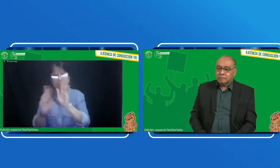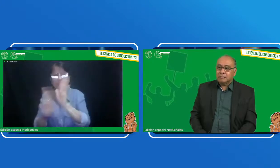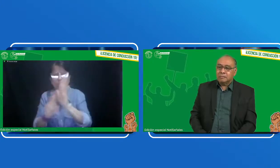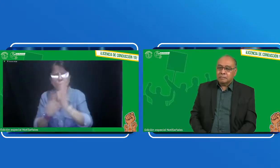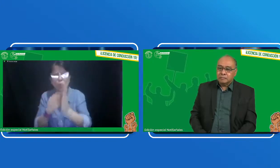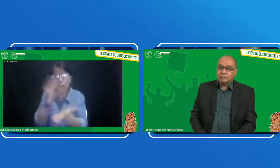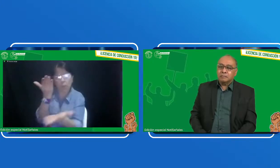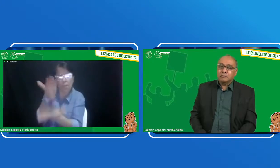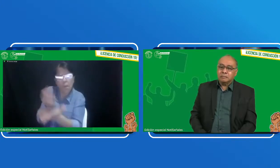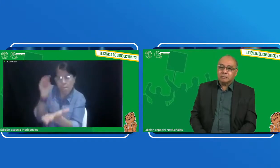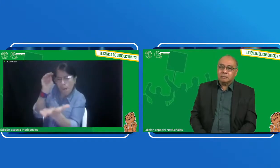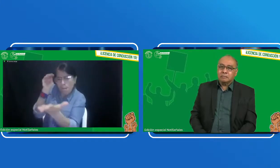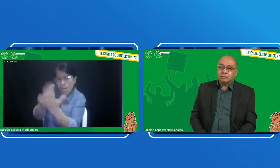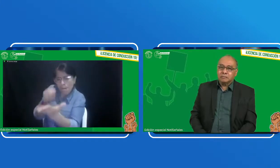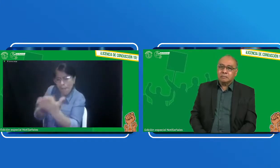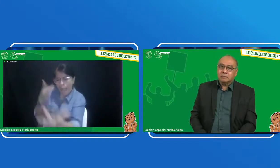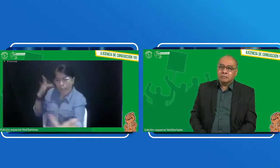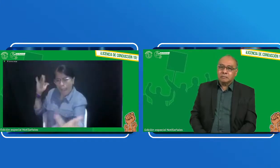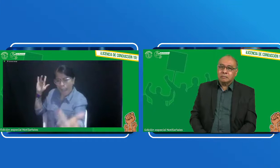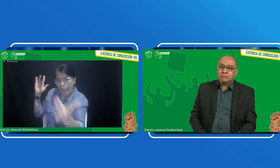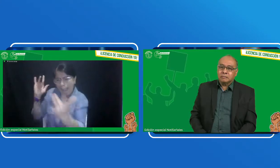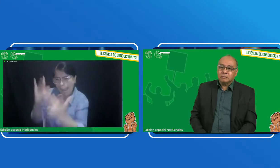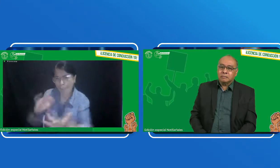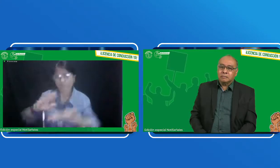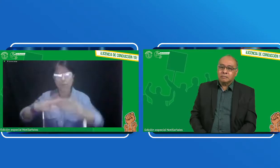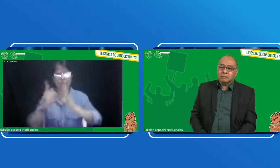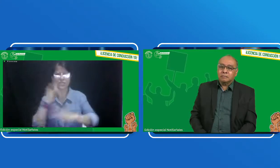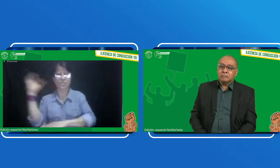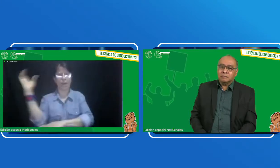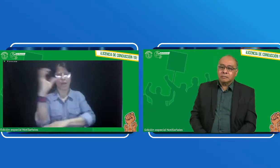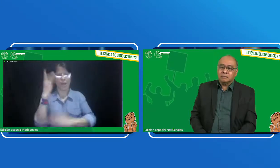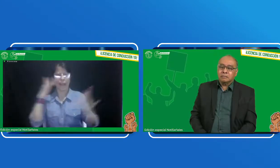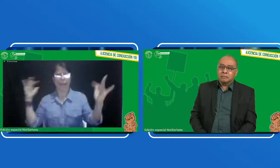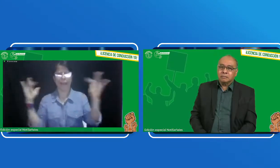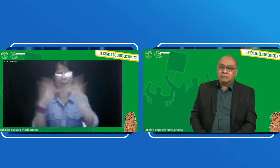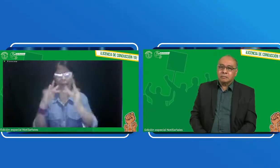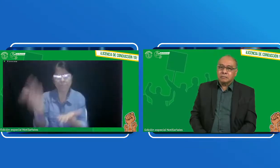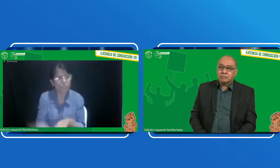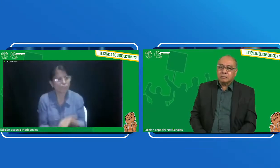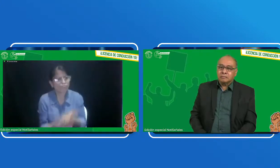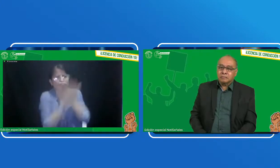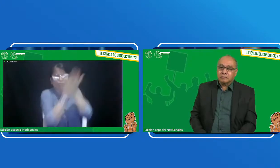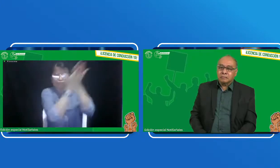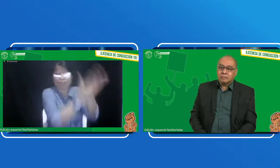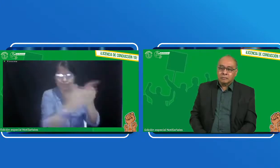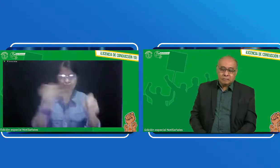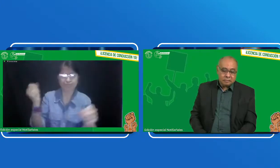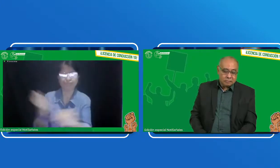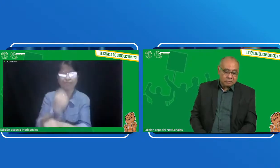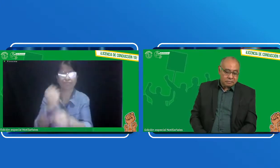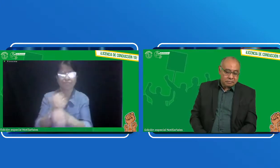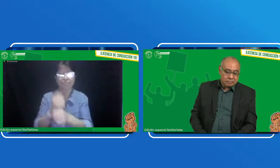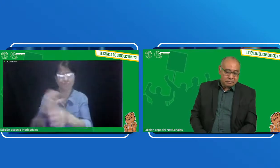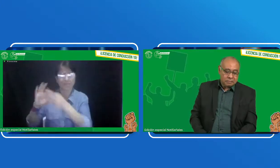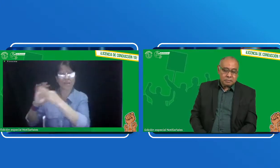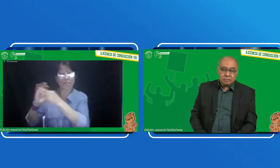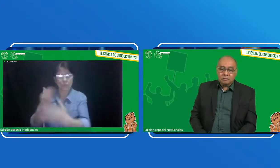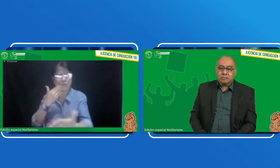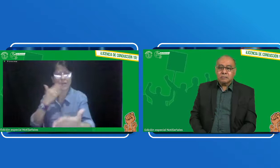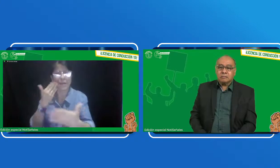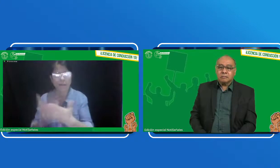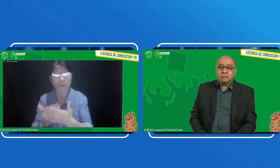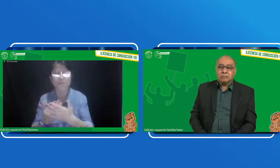por permitir estos espacios de trabajo, estos documentos que han permitido alimentar esta licencia